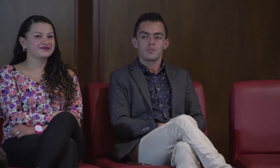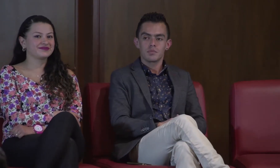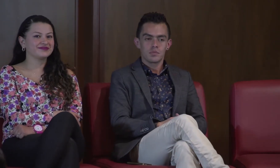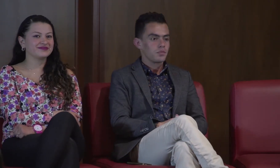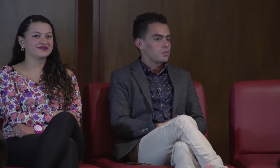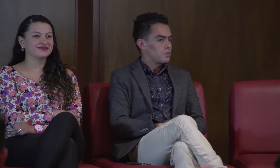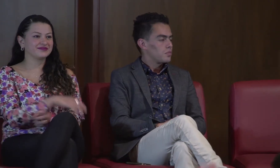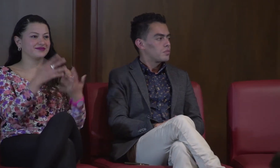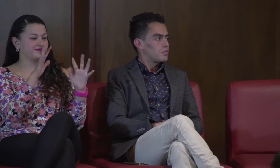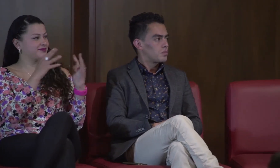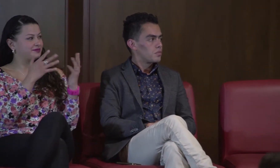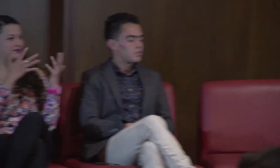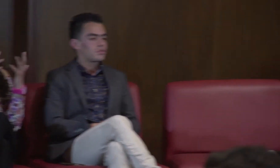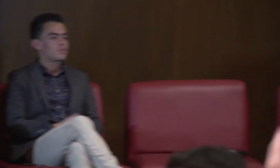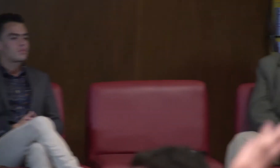edición.